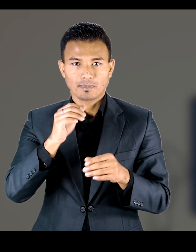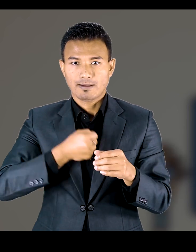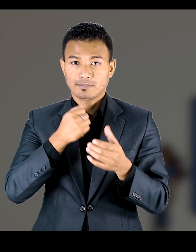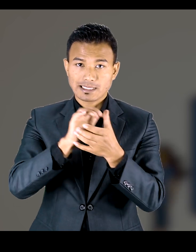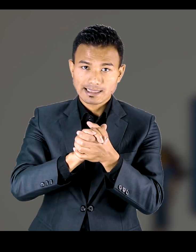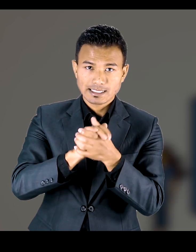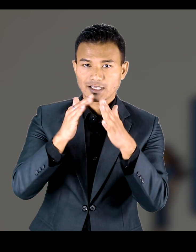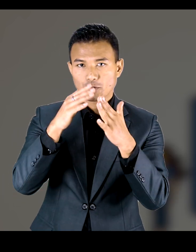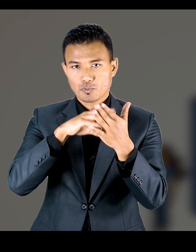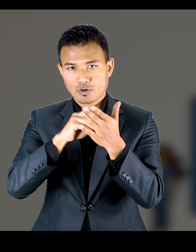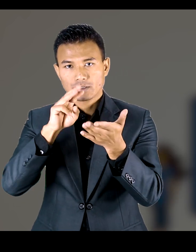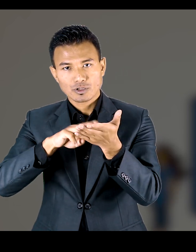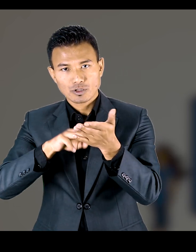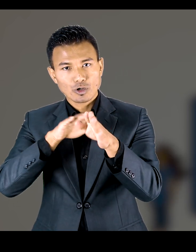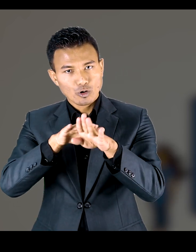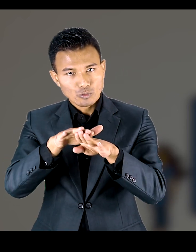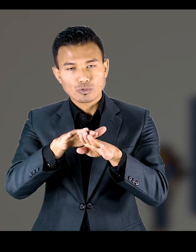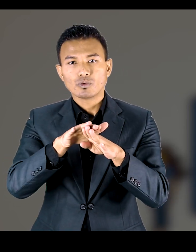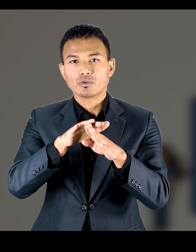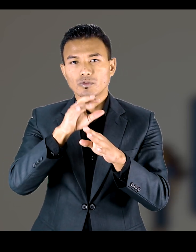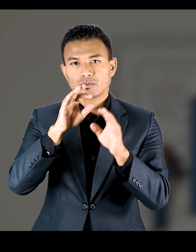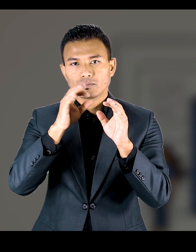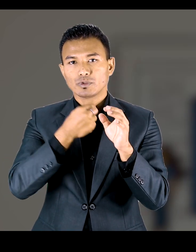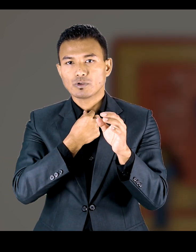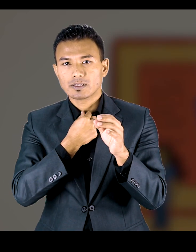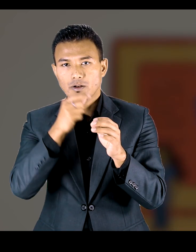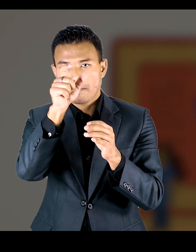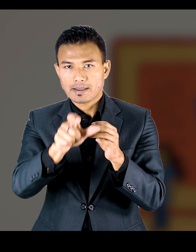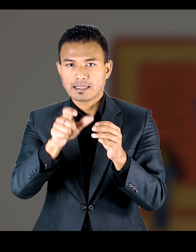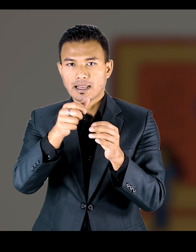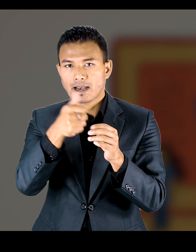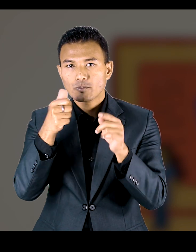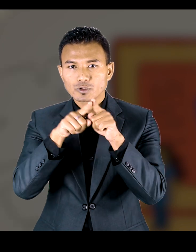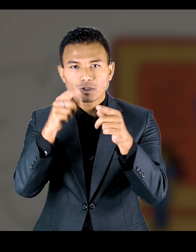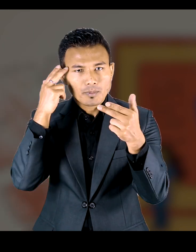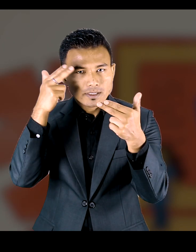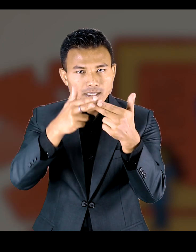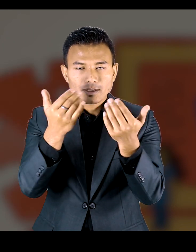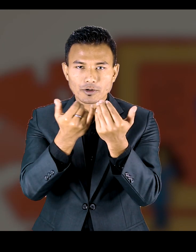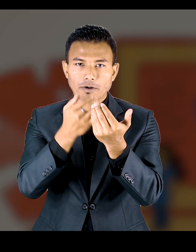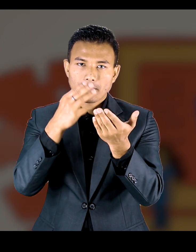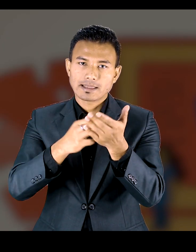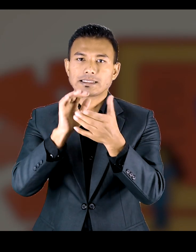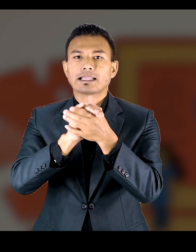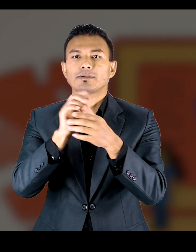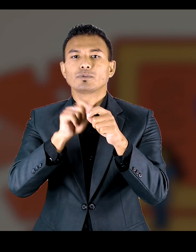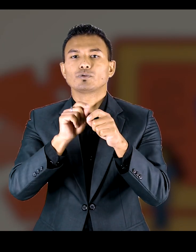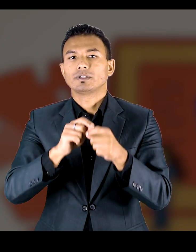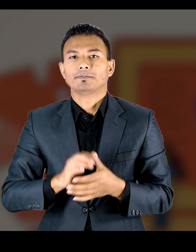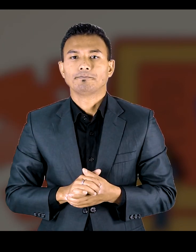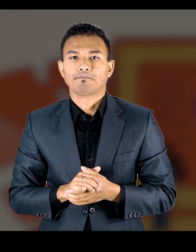आफ्ना साथी तथा परिवारका सदस्यहरू लगायत विश्वासिलो व्यक्तिलाई राम्ररी पहिचान गरेर मात्र साथी